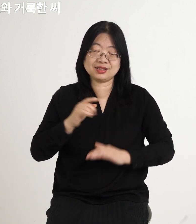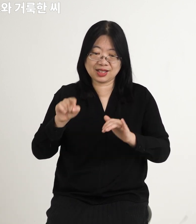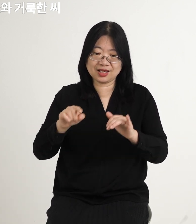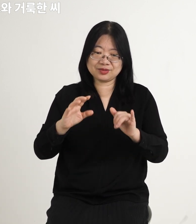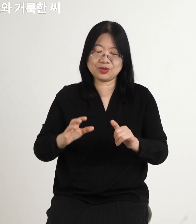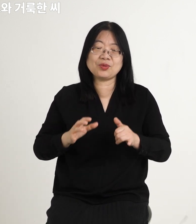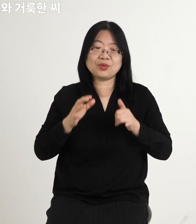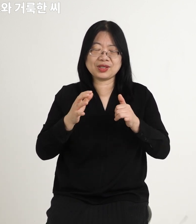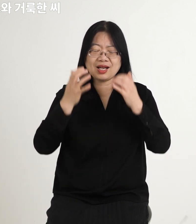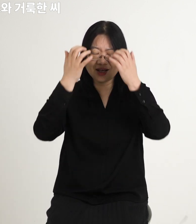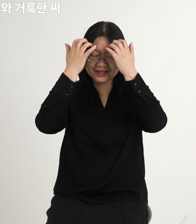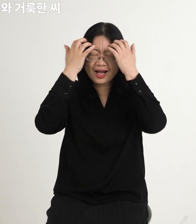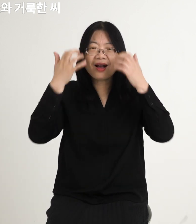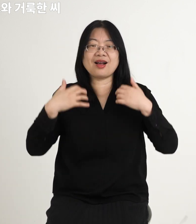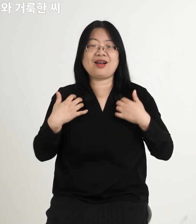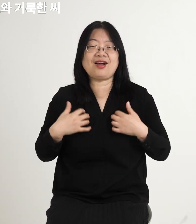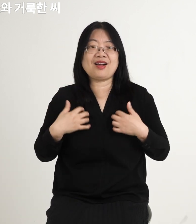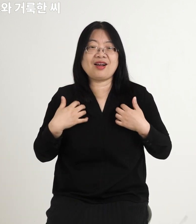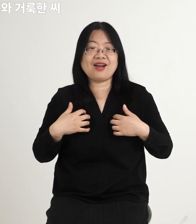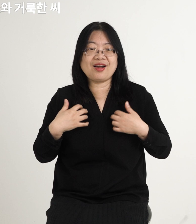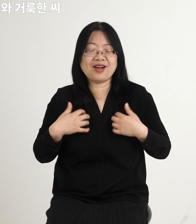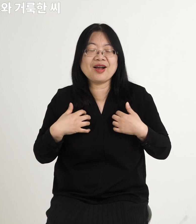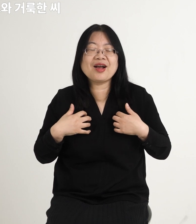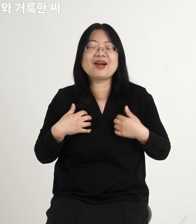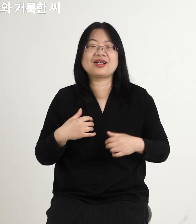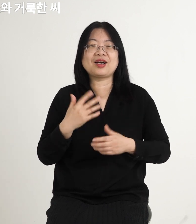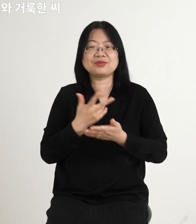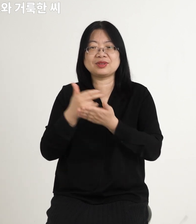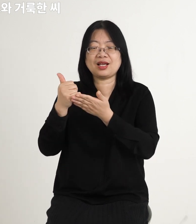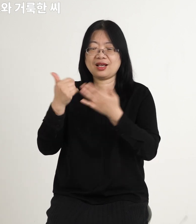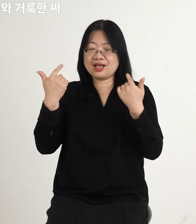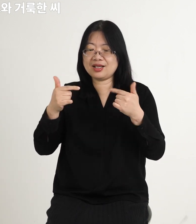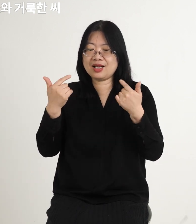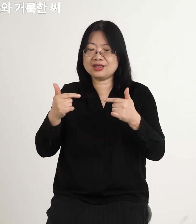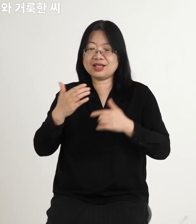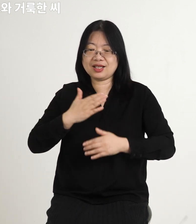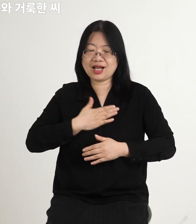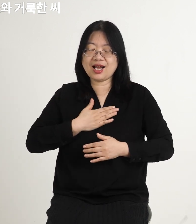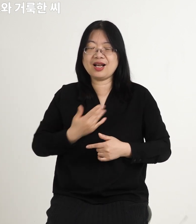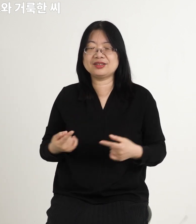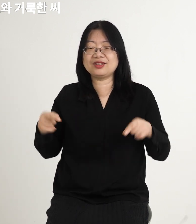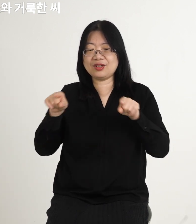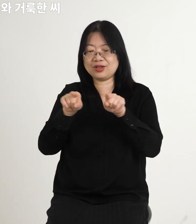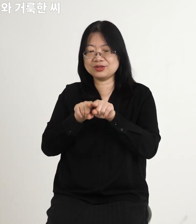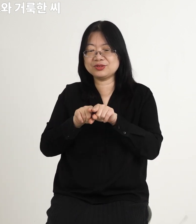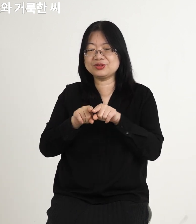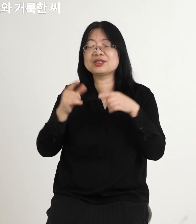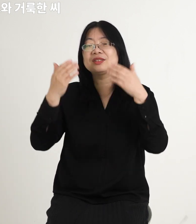세상 돌아도 주님 항상 같이